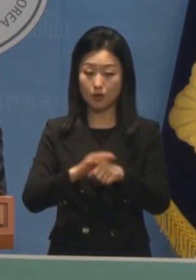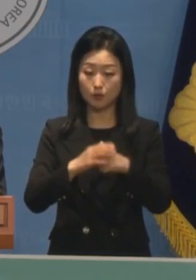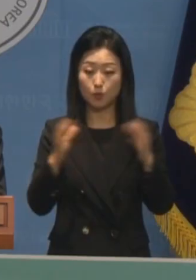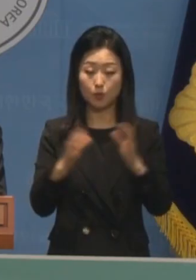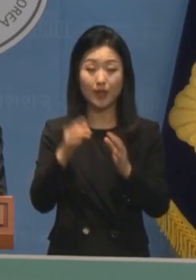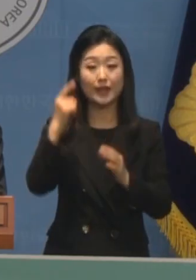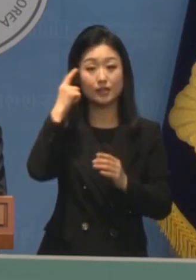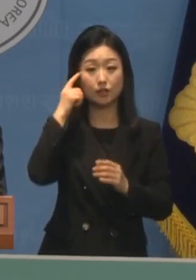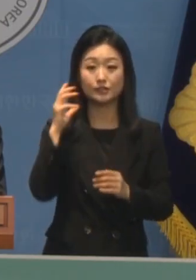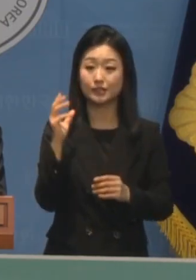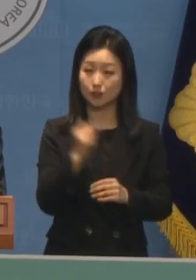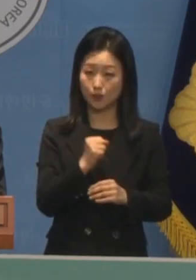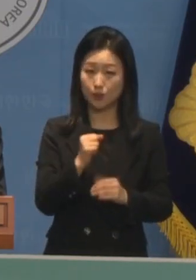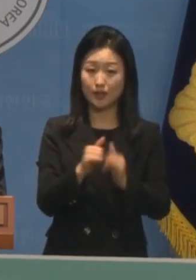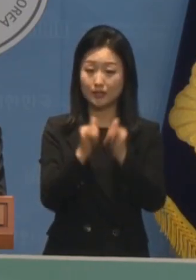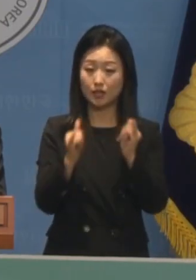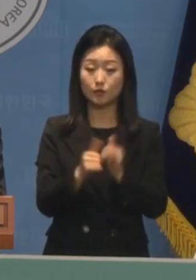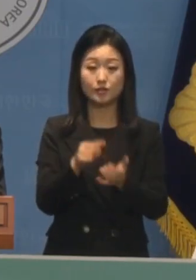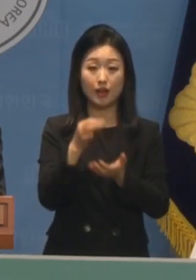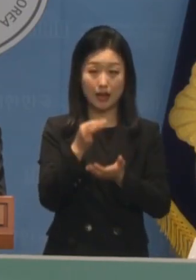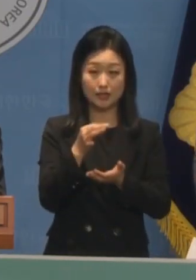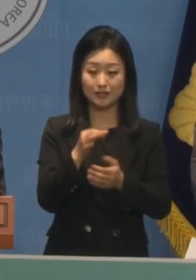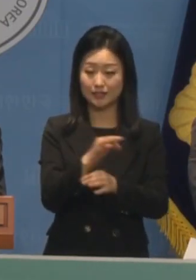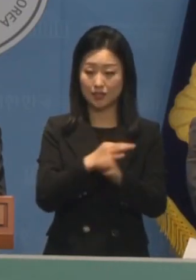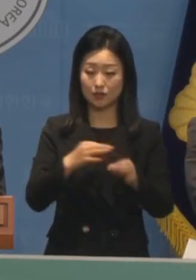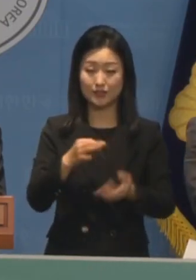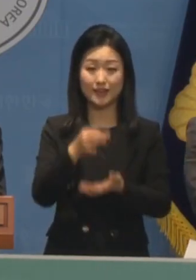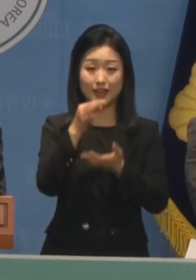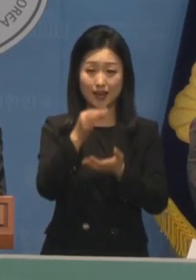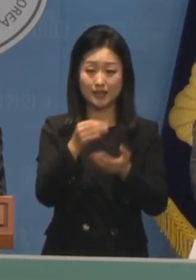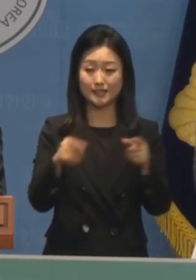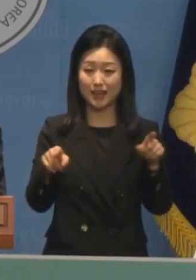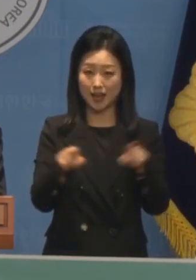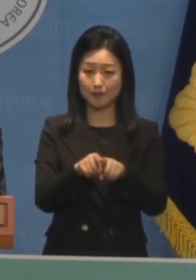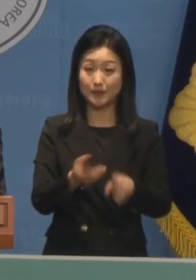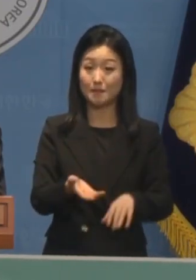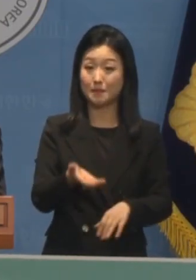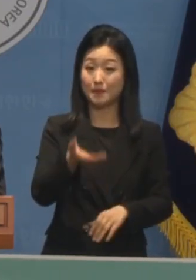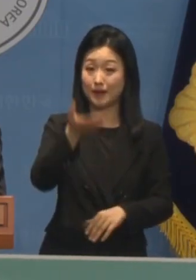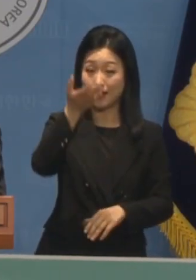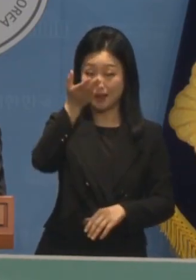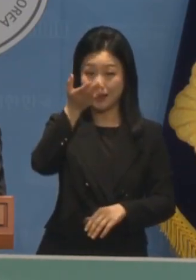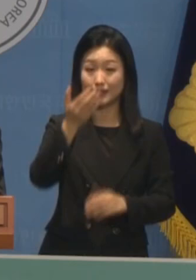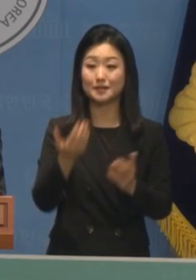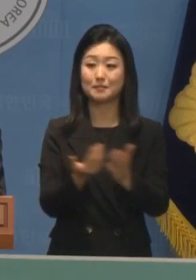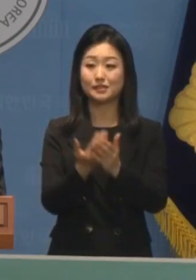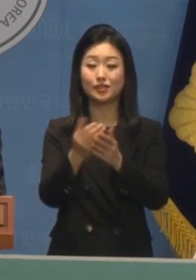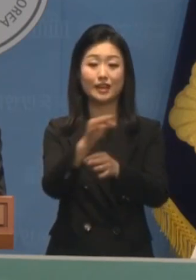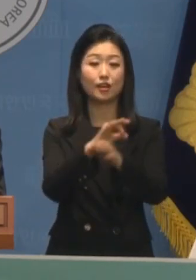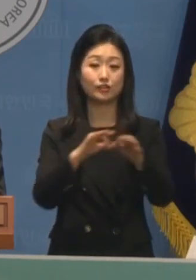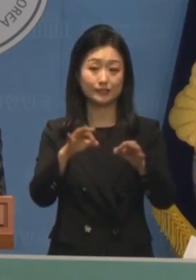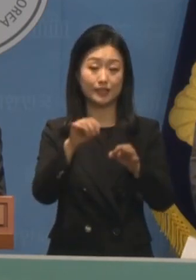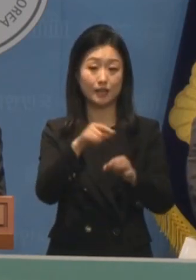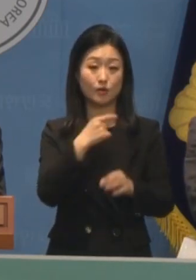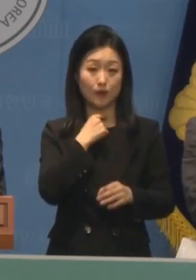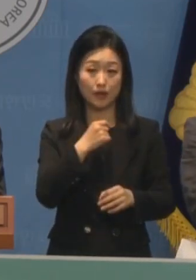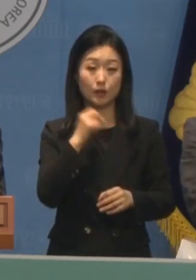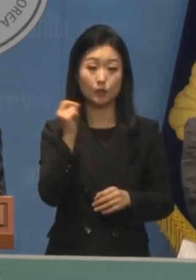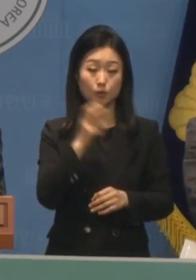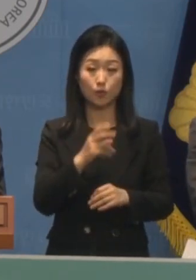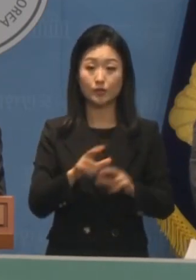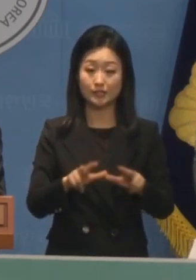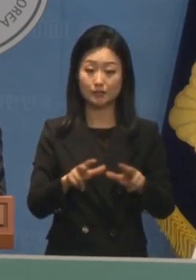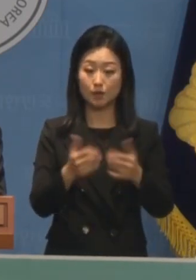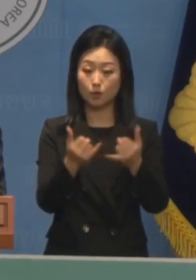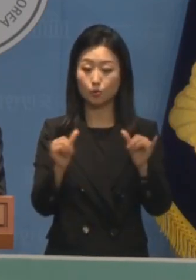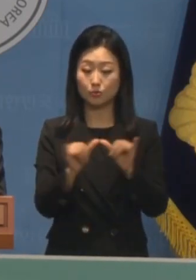정신으로 사회적 가치와 경제적 가치를 함께 높이는 지속가능 발전의 경제, 그리고 지금 이 순간에도